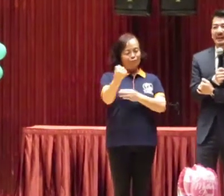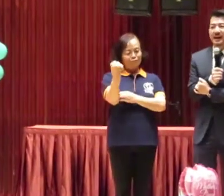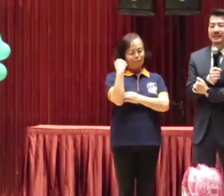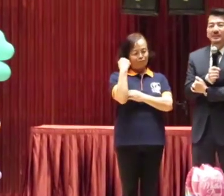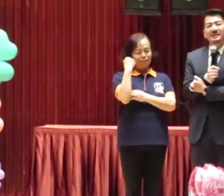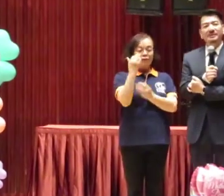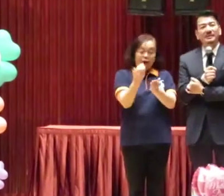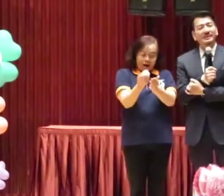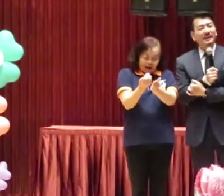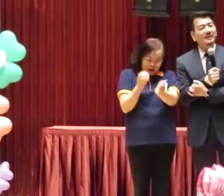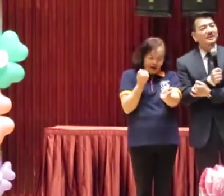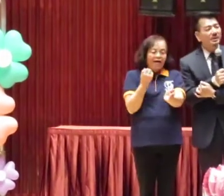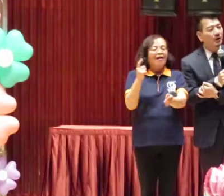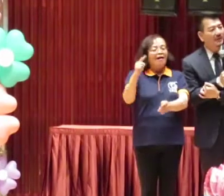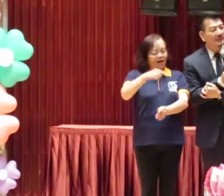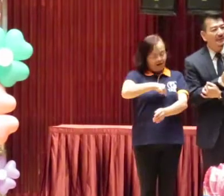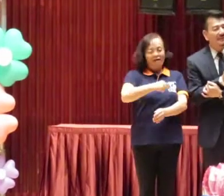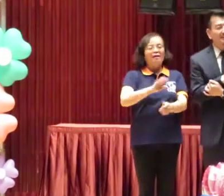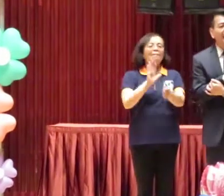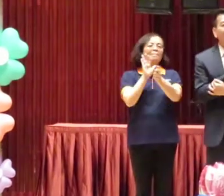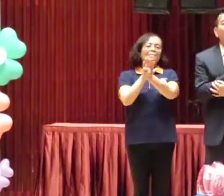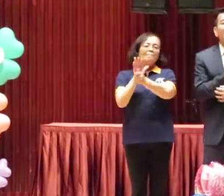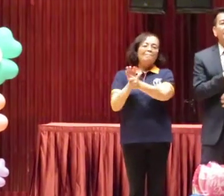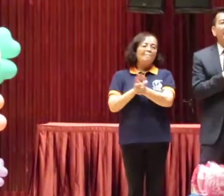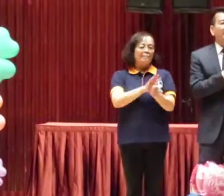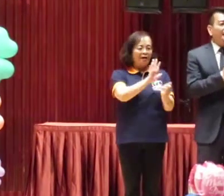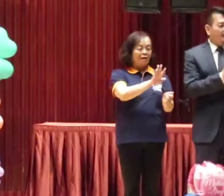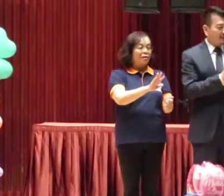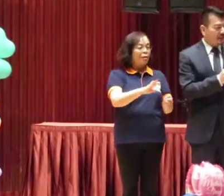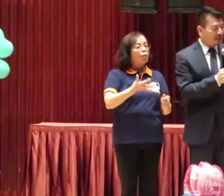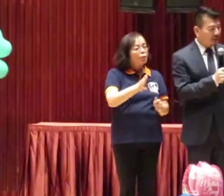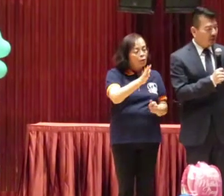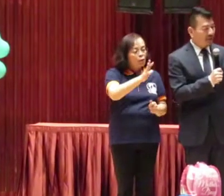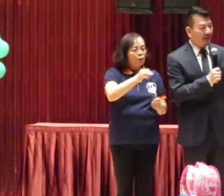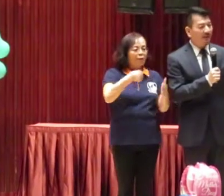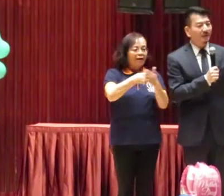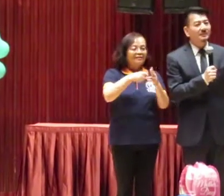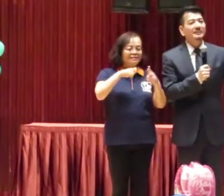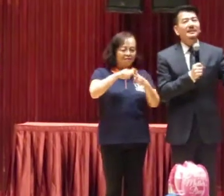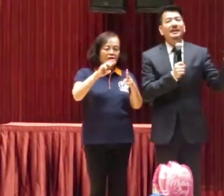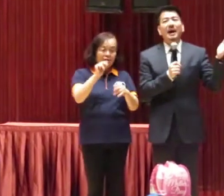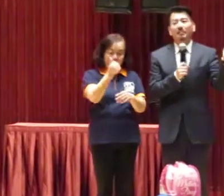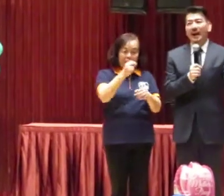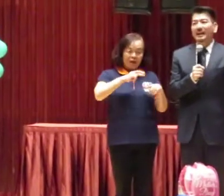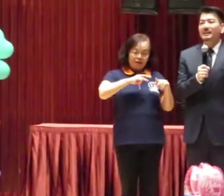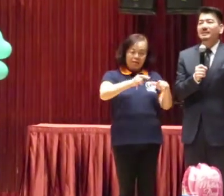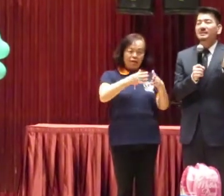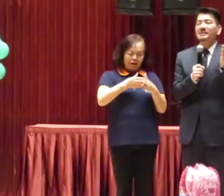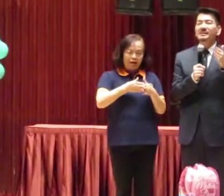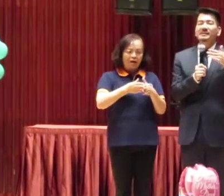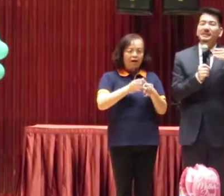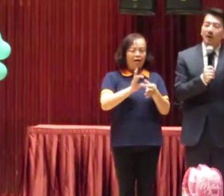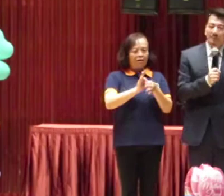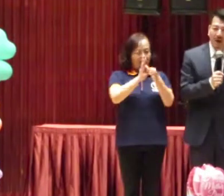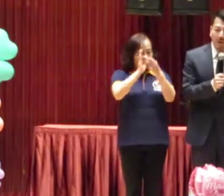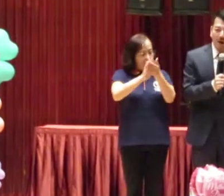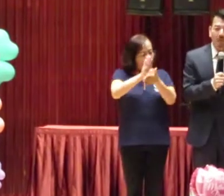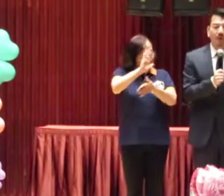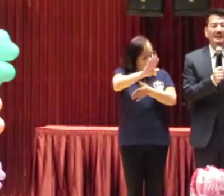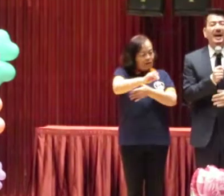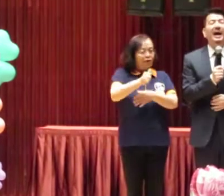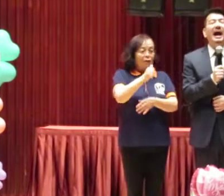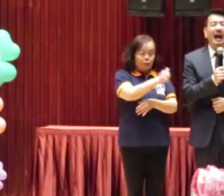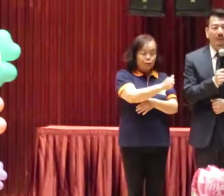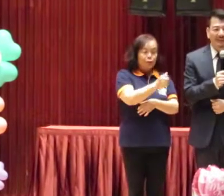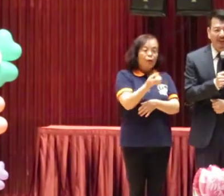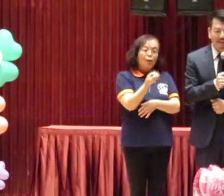提前哈，因为什么这些志工要特别介绍，因为这些志工朋友。两拜到我们的花